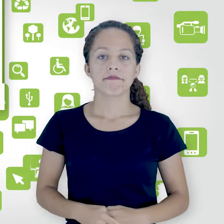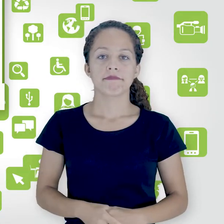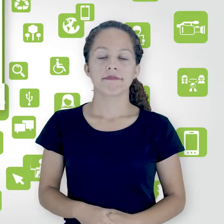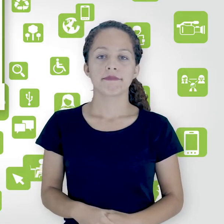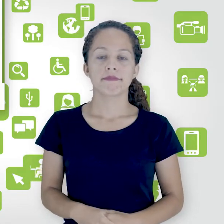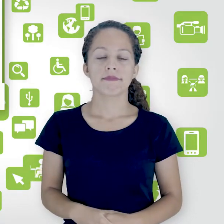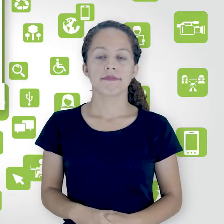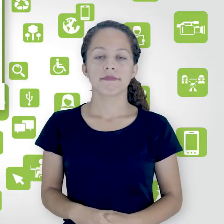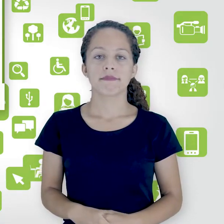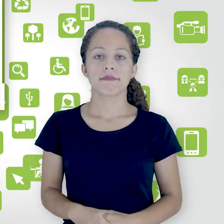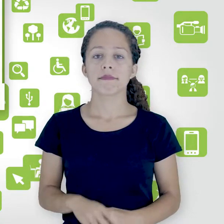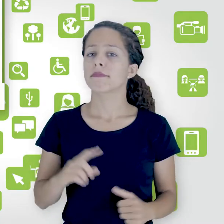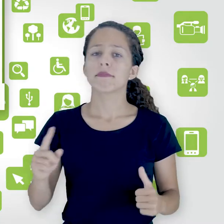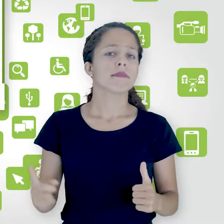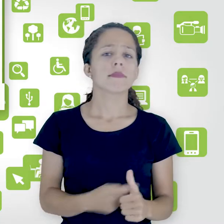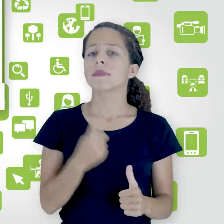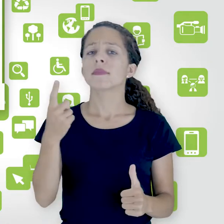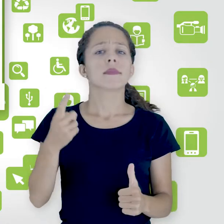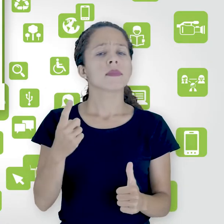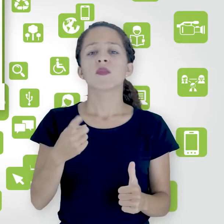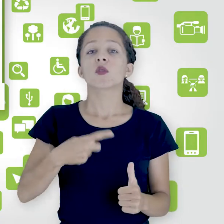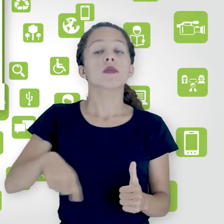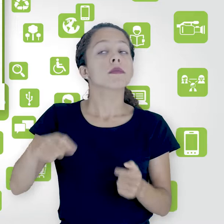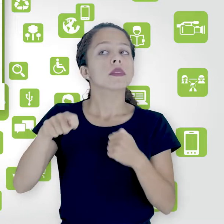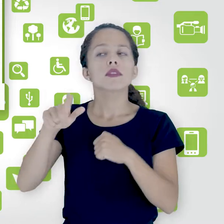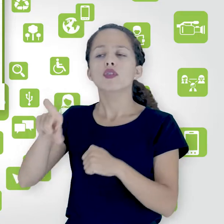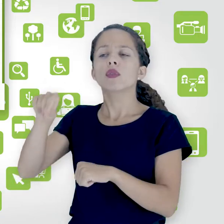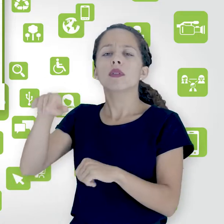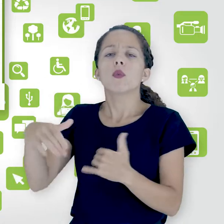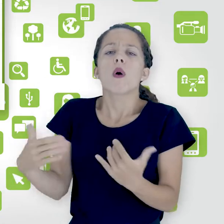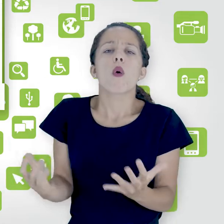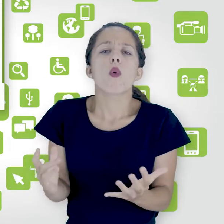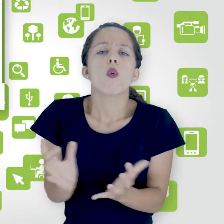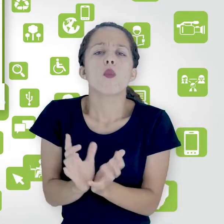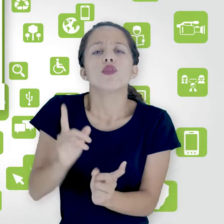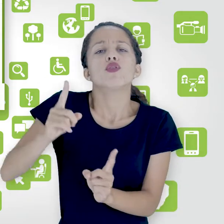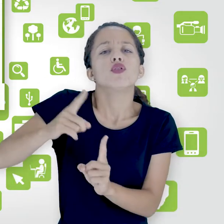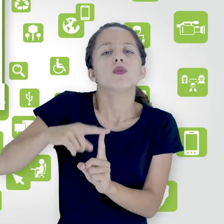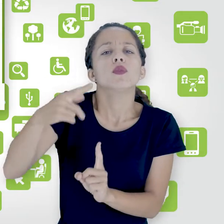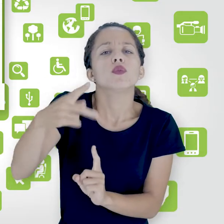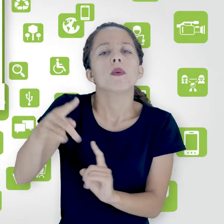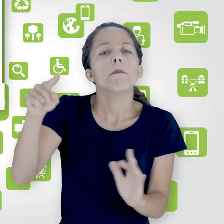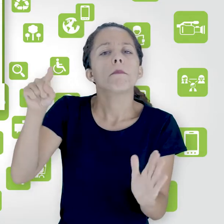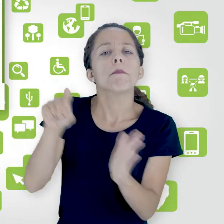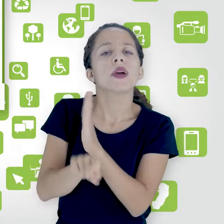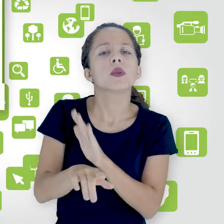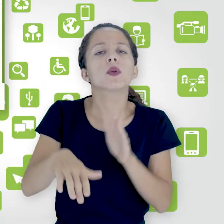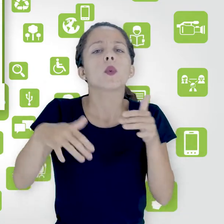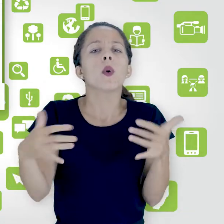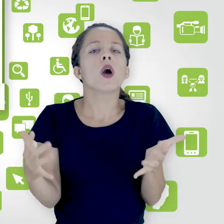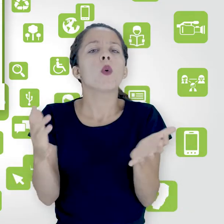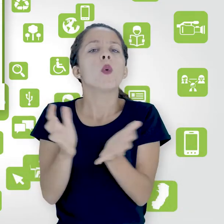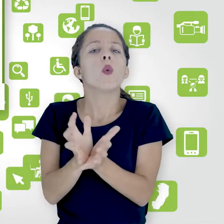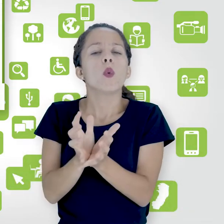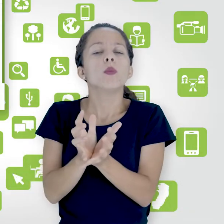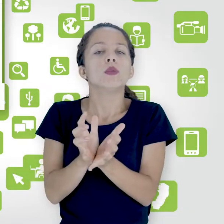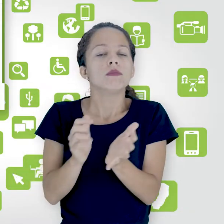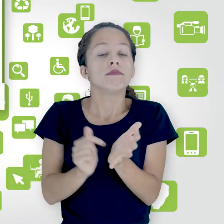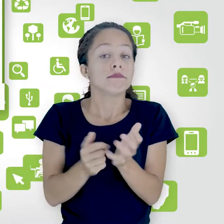Primeira coisa a fazer é escolher a categoria onde vai ficar a sua pergunta. Então já tem que ter criado uma categoria antes,